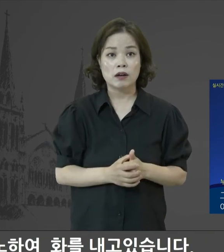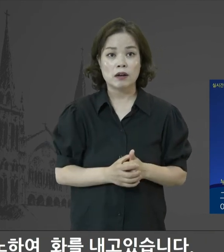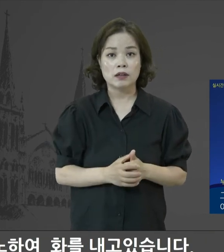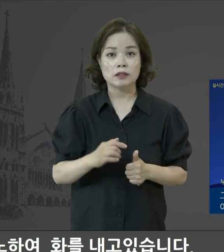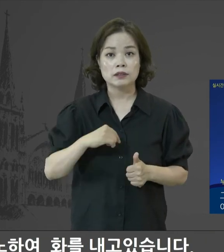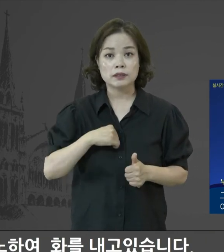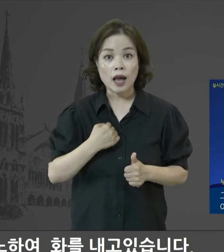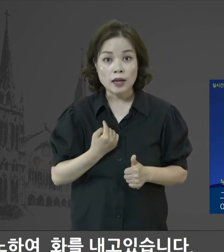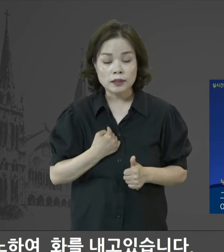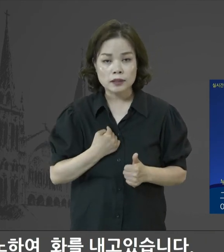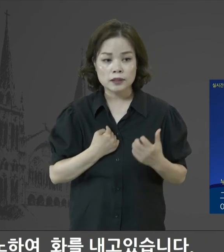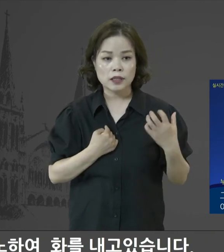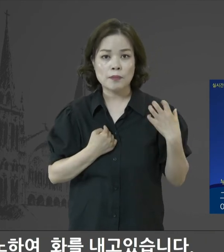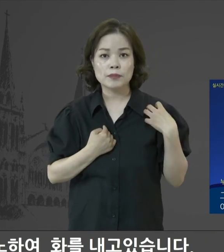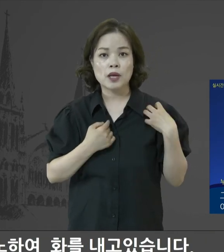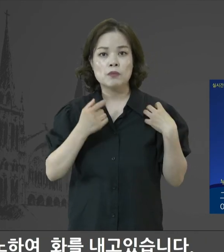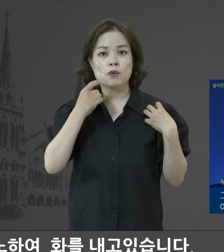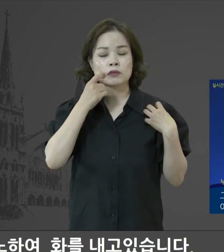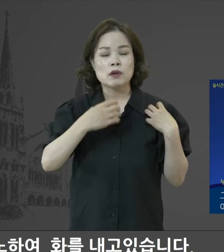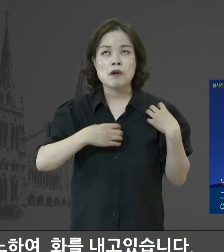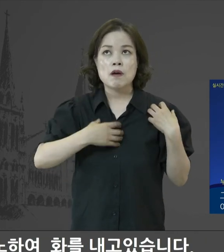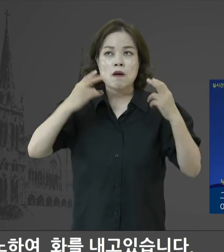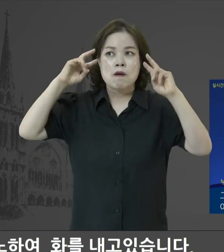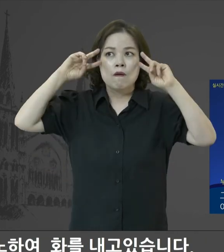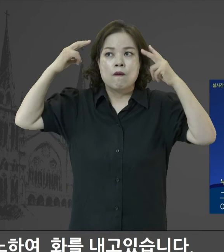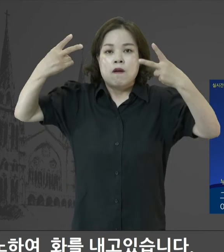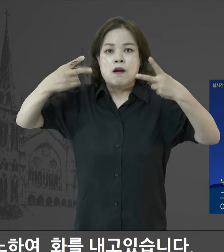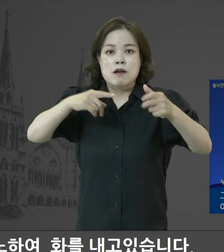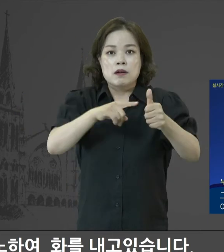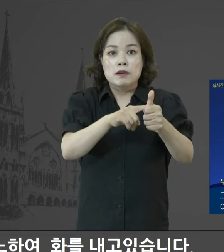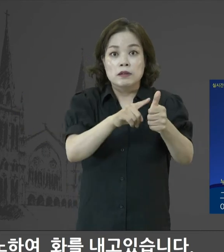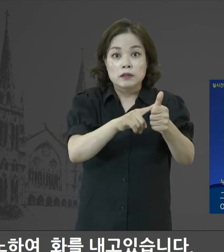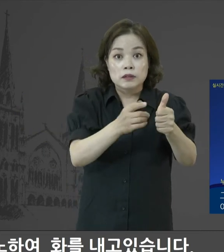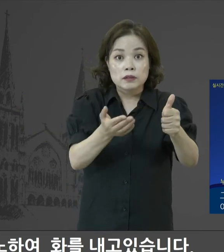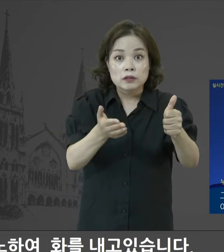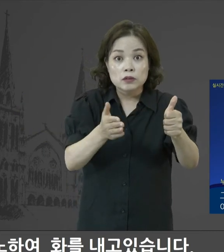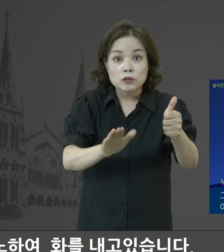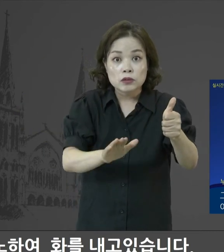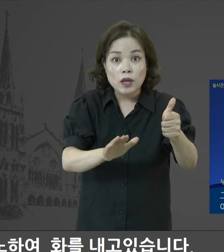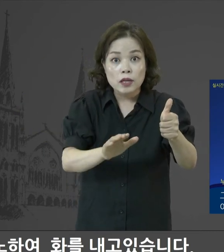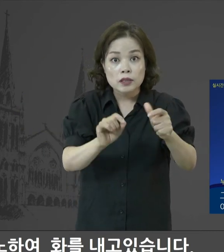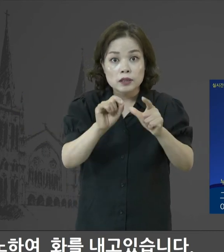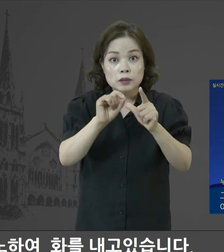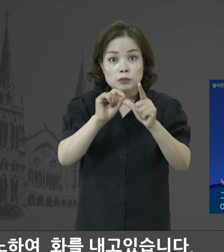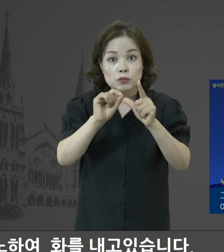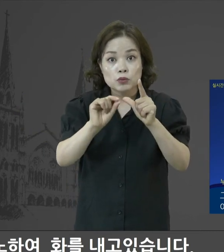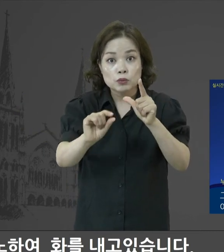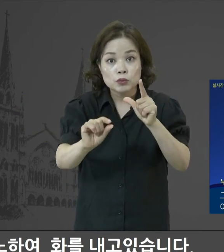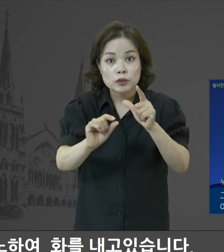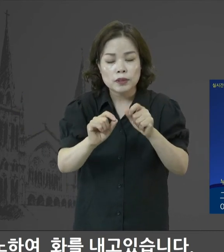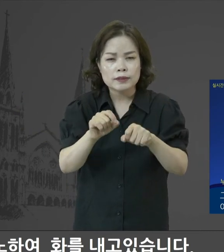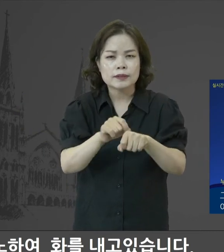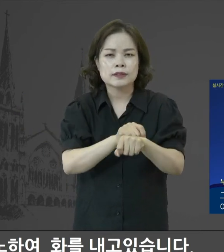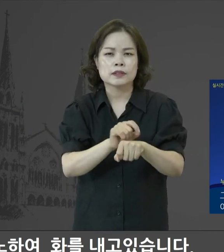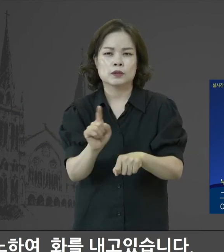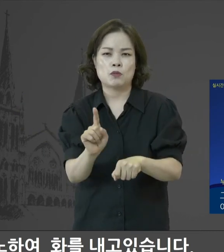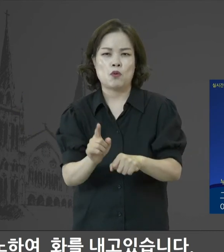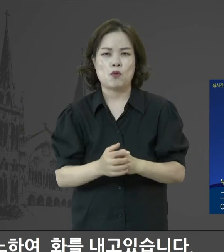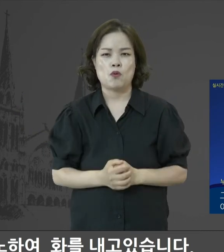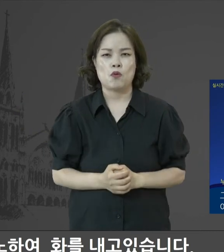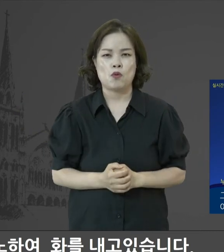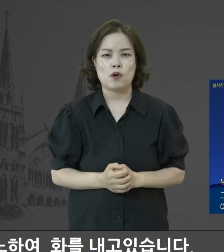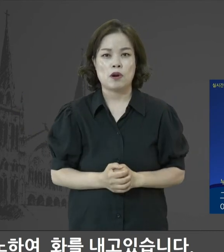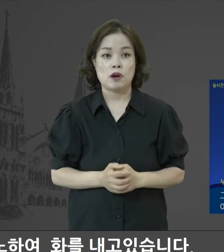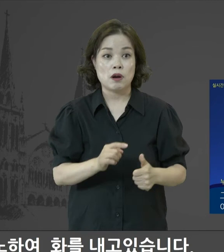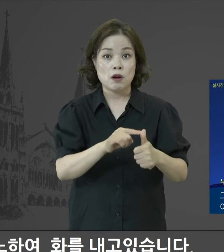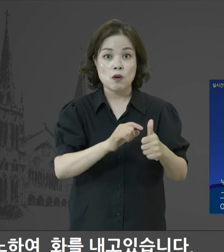자기가 감당하지 못할 정도의 화가 나 있는 겁니다. 그런데 이 부분의 특징은 뭐냐면,